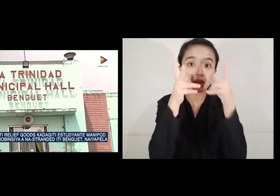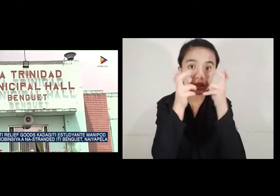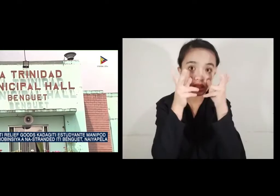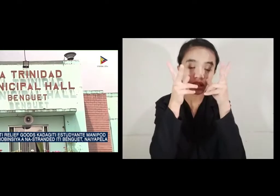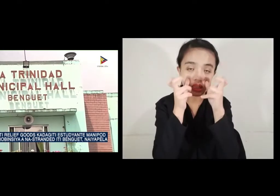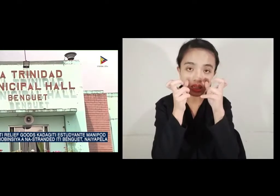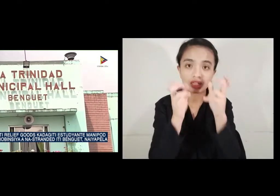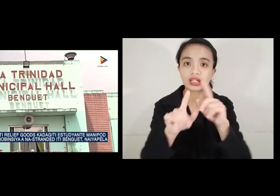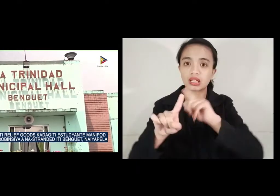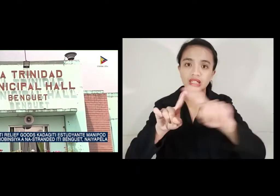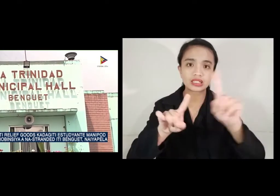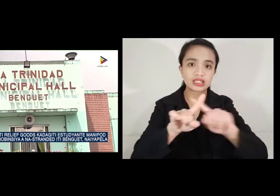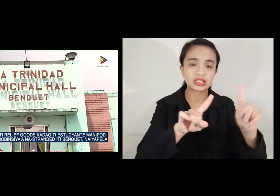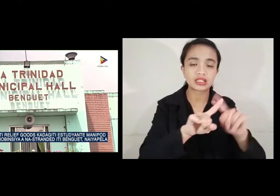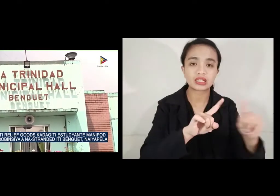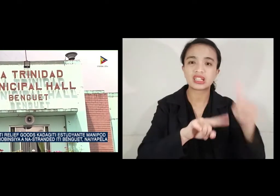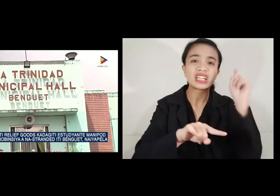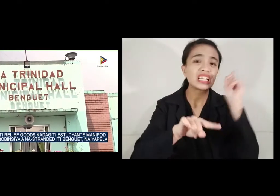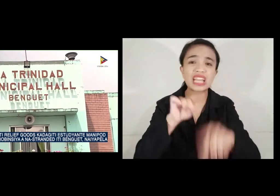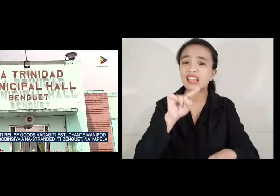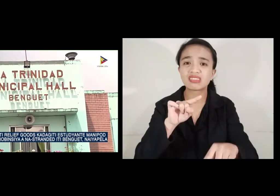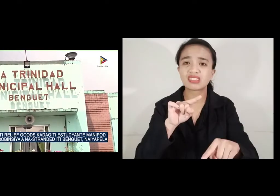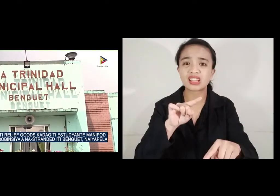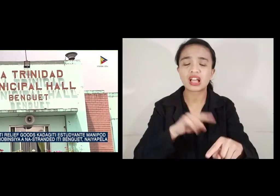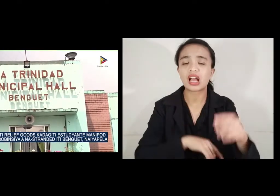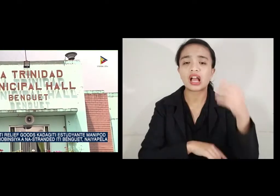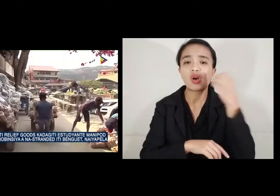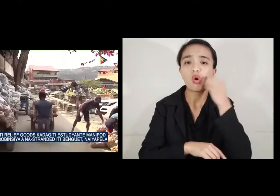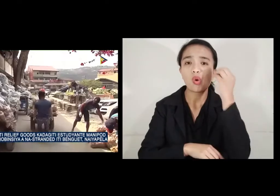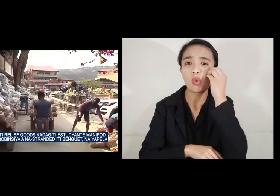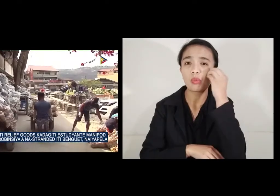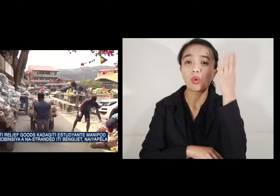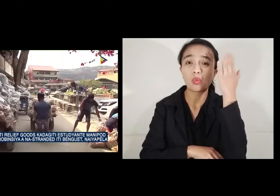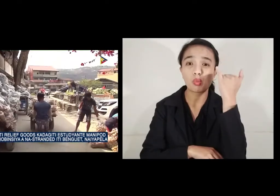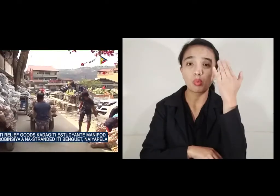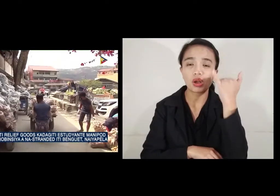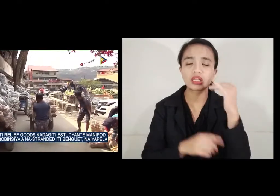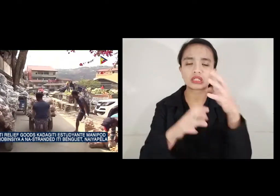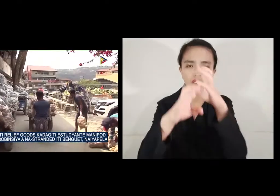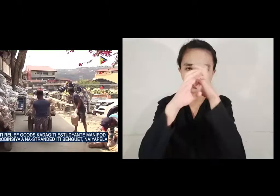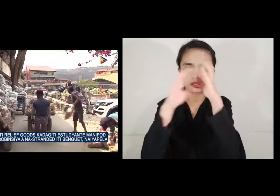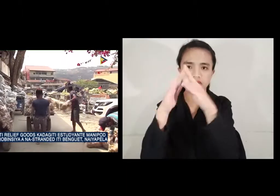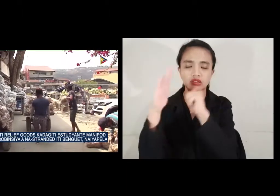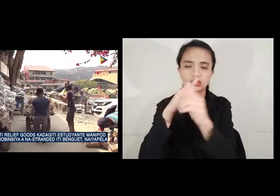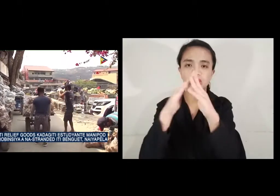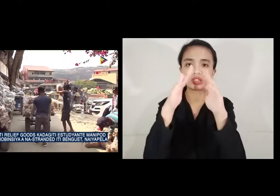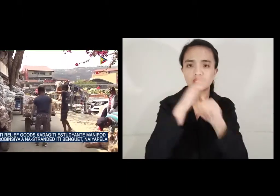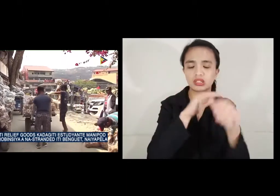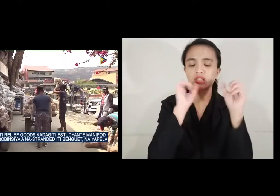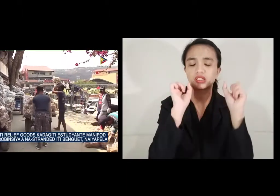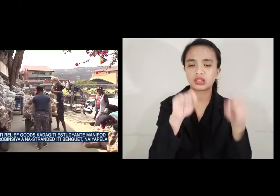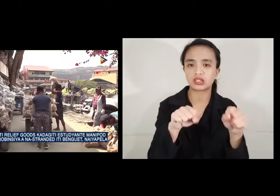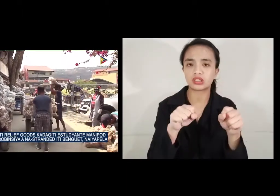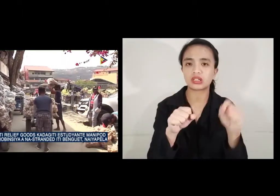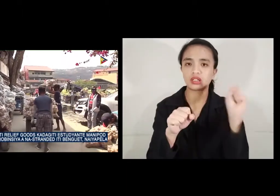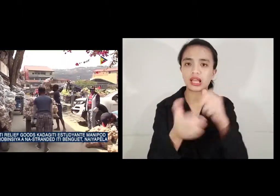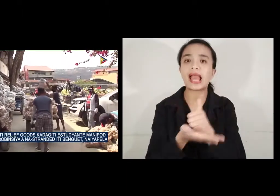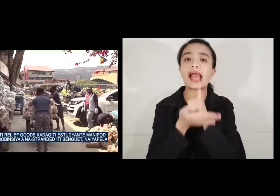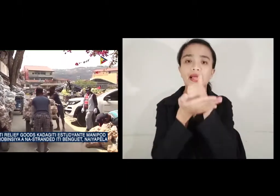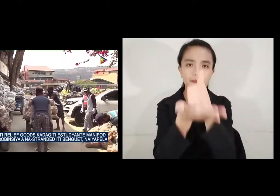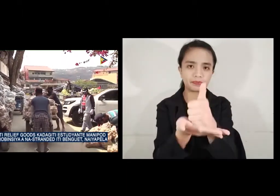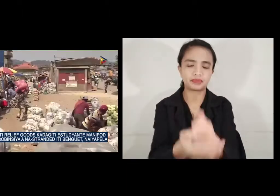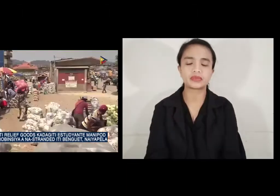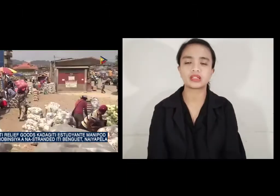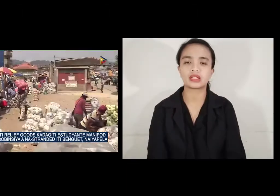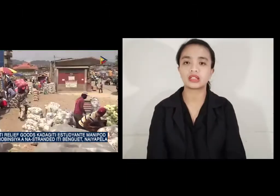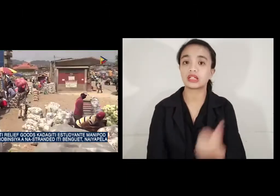estudyante mangmangged ken dadto mapay asaan a nakaawid gapo iti quarantine anas ken asukimaten dagiti masaknan tapno maipaayan damet